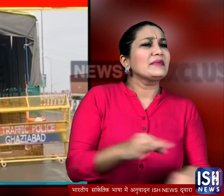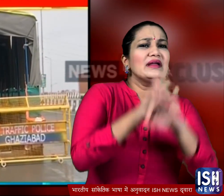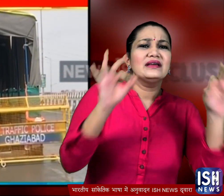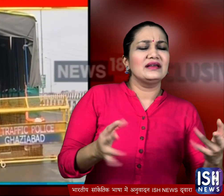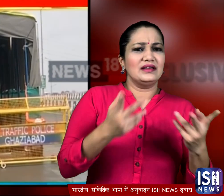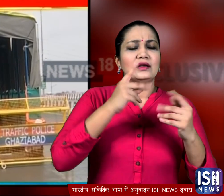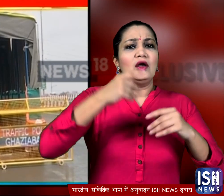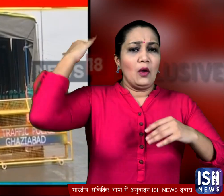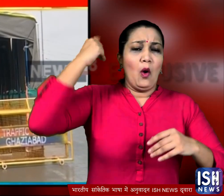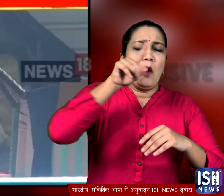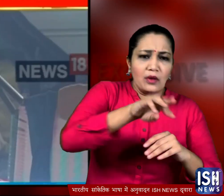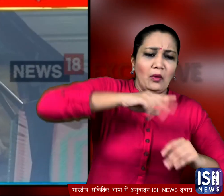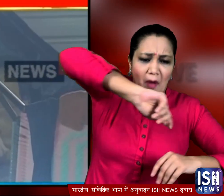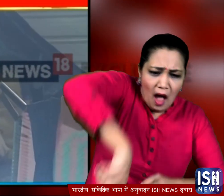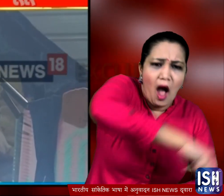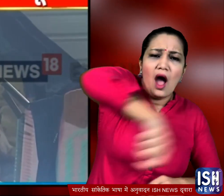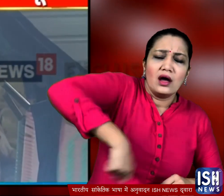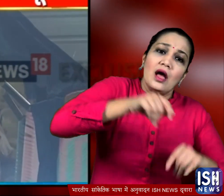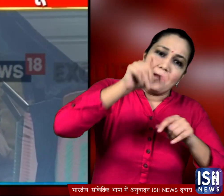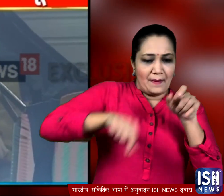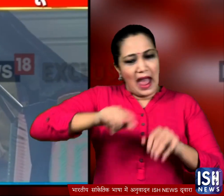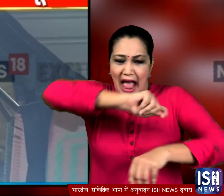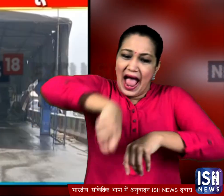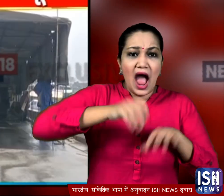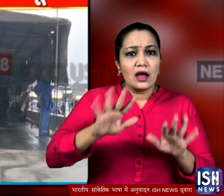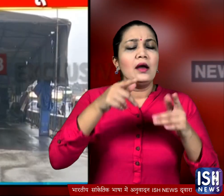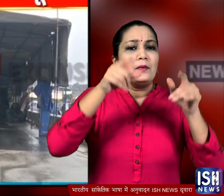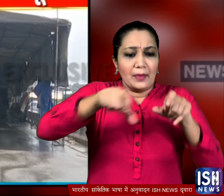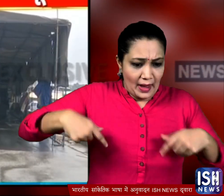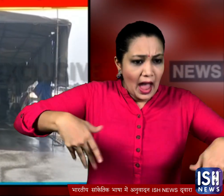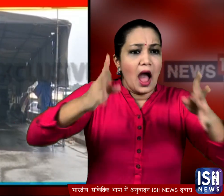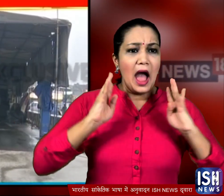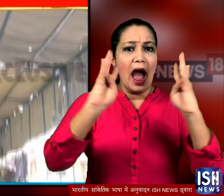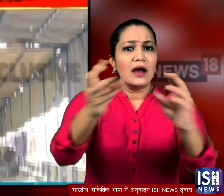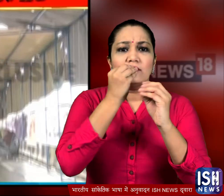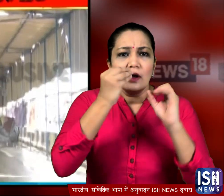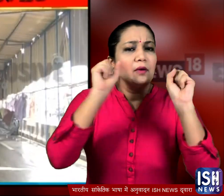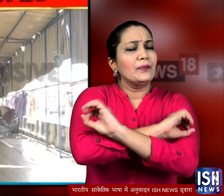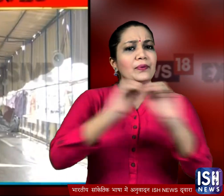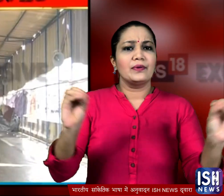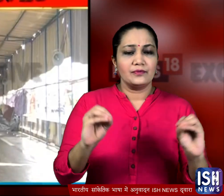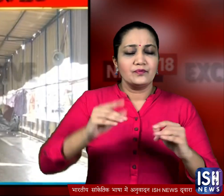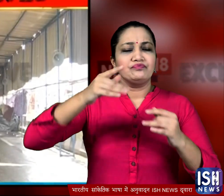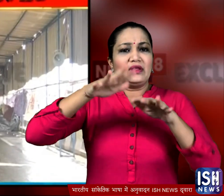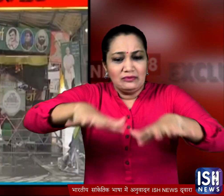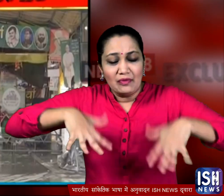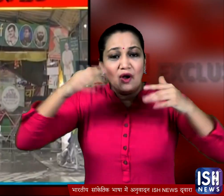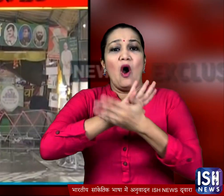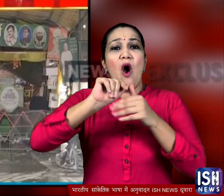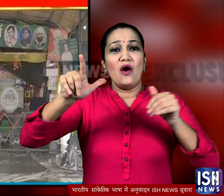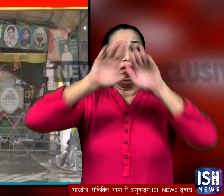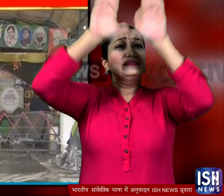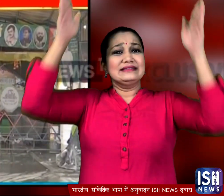हजारों किसानों का खाना बनता था, वहां खाना बनाने वाले तो मौजूद हैं, लेकिन खाने वाले नहीं दिखे। सैकड़ों लोगों की सभा करने के लिए बनाया